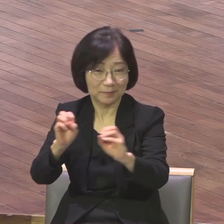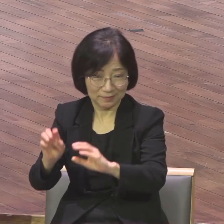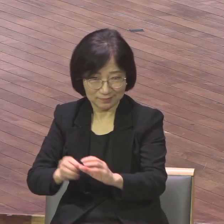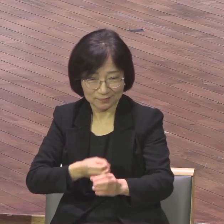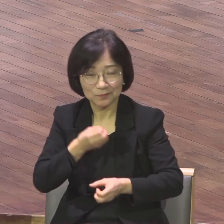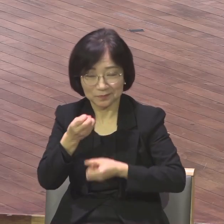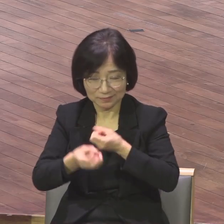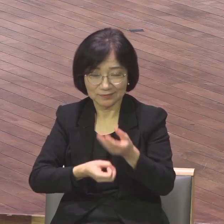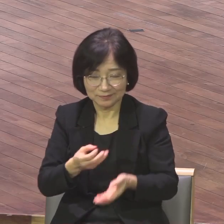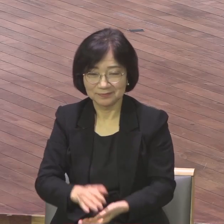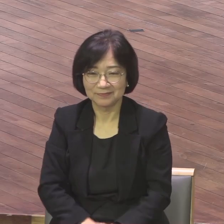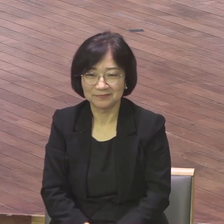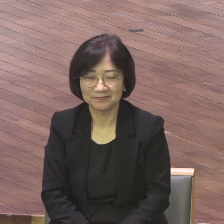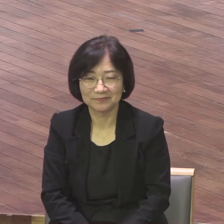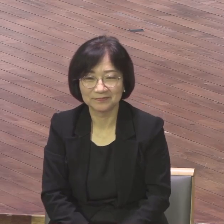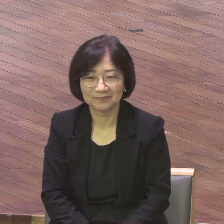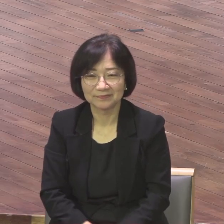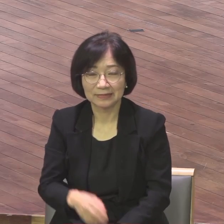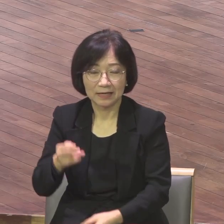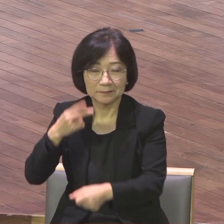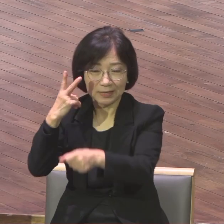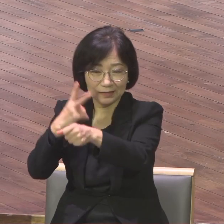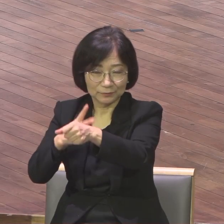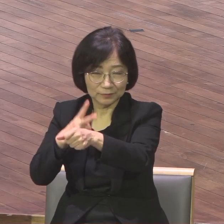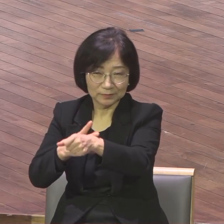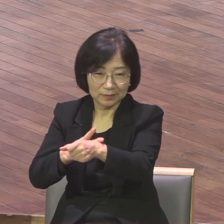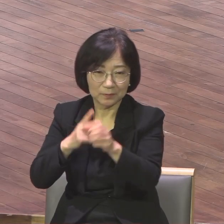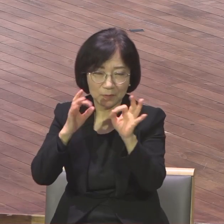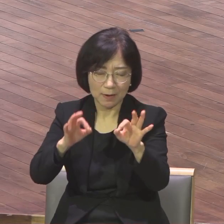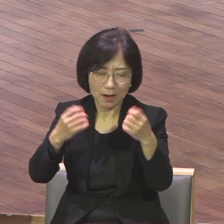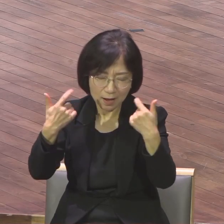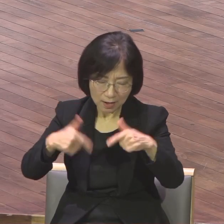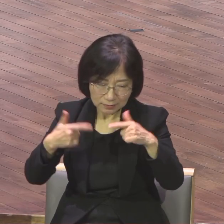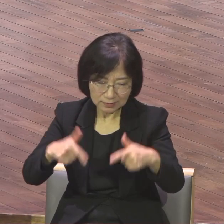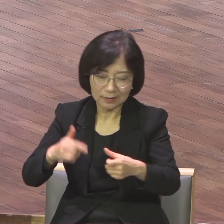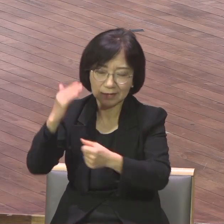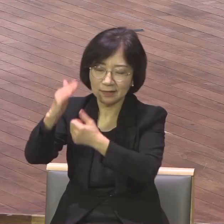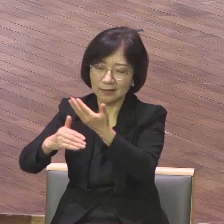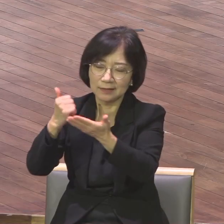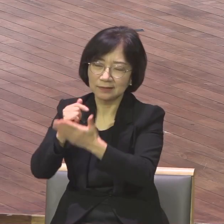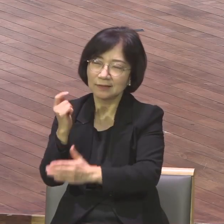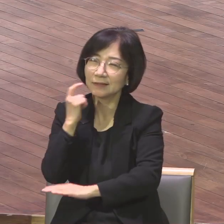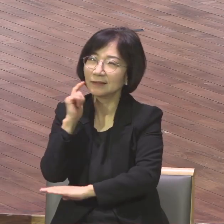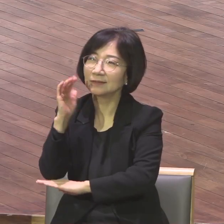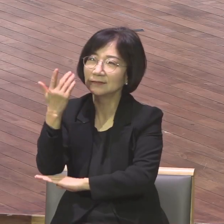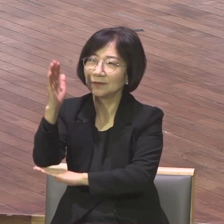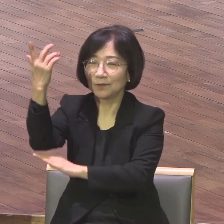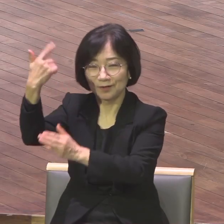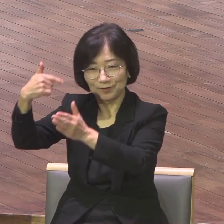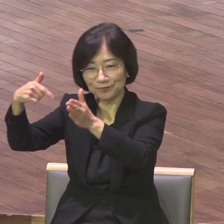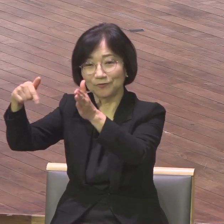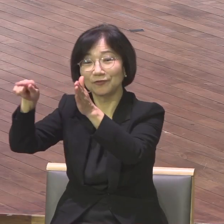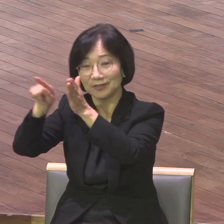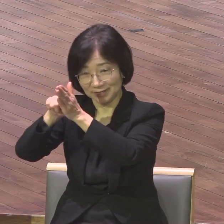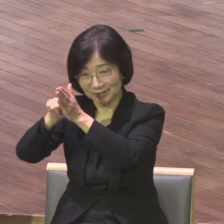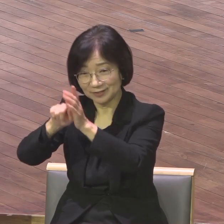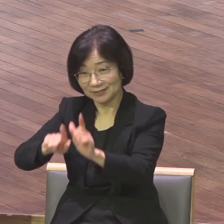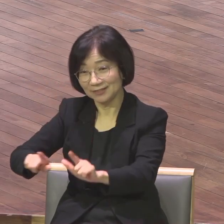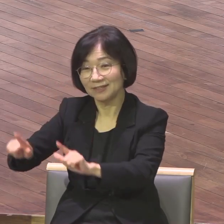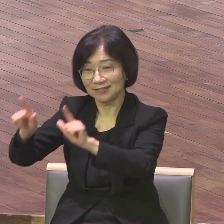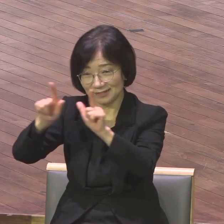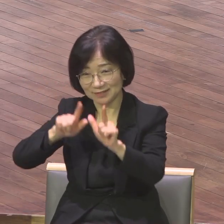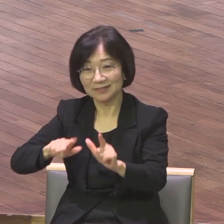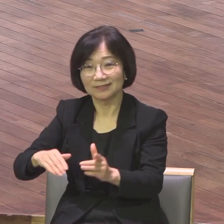그의 삶은 뭐입니까? 오직 하나님의 영광을 위하여 그렇게